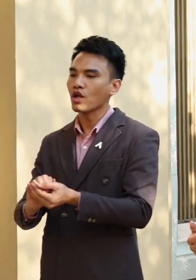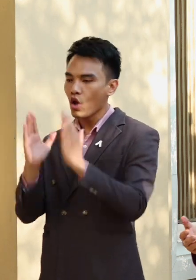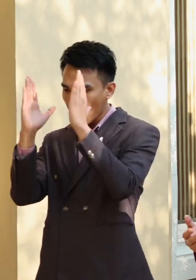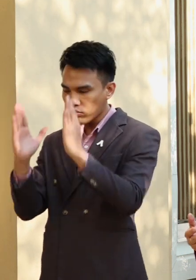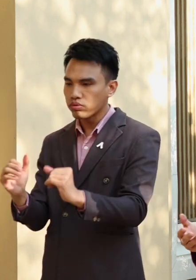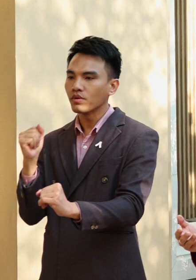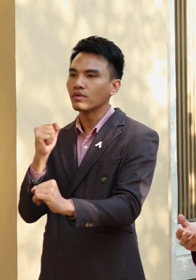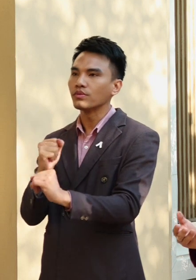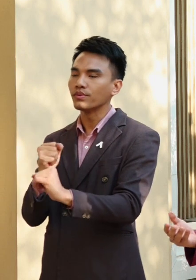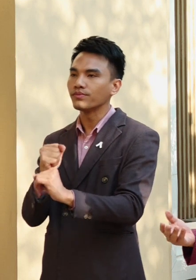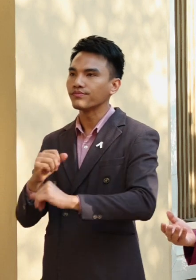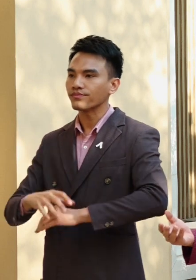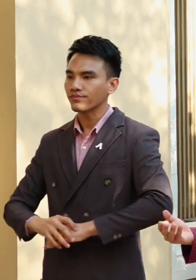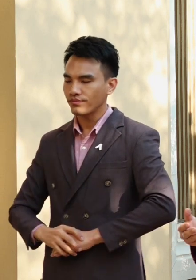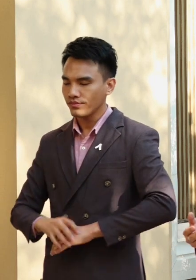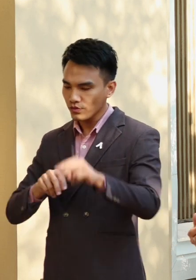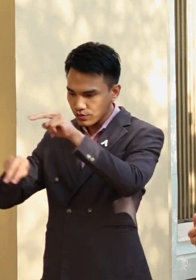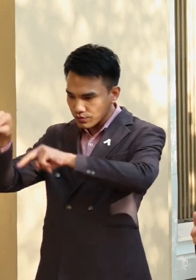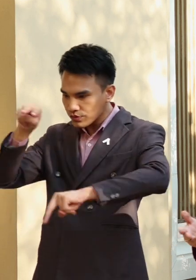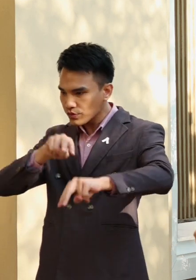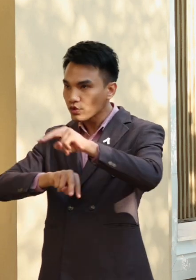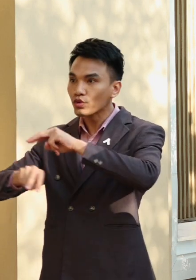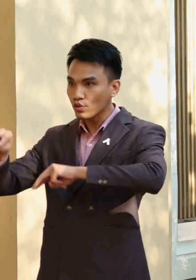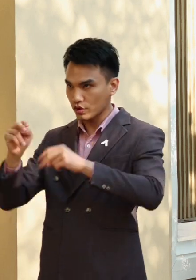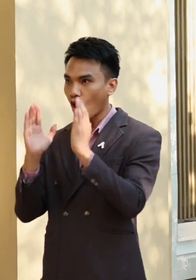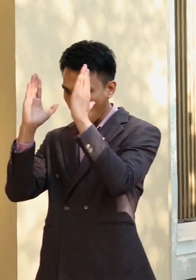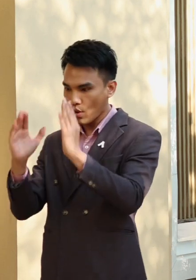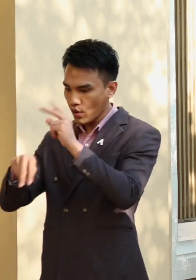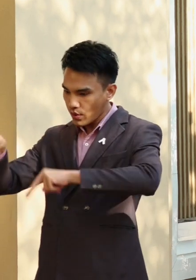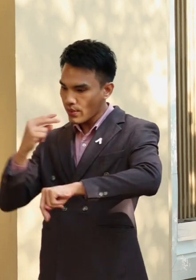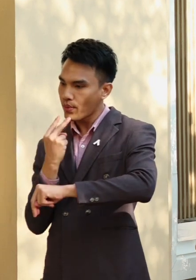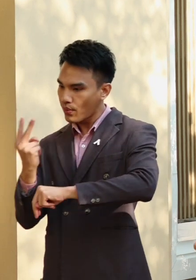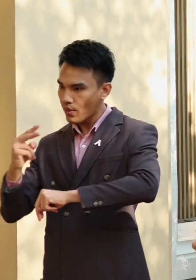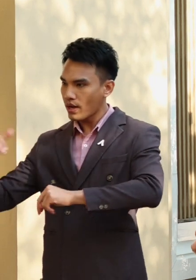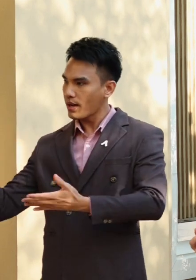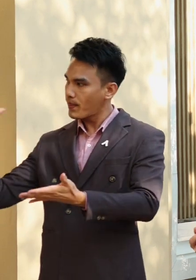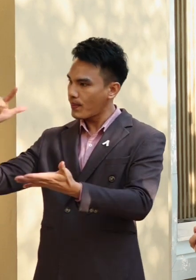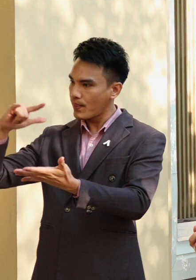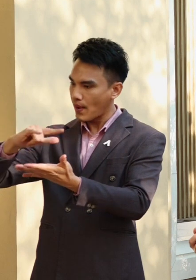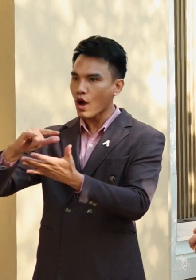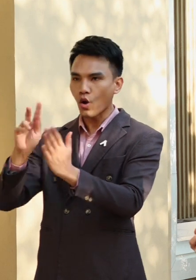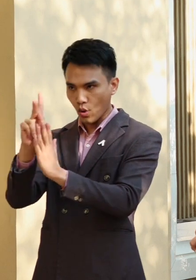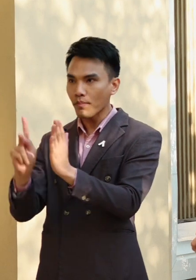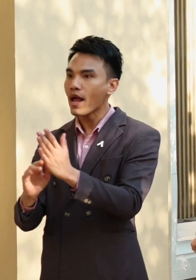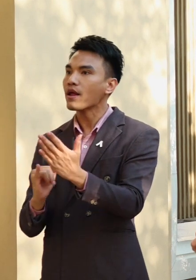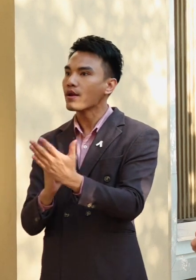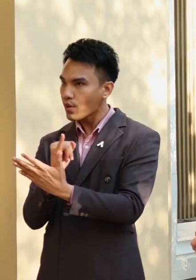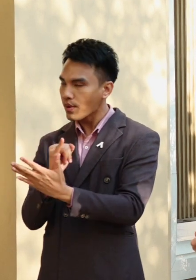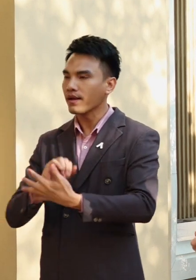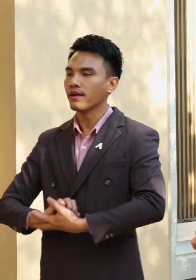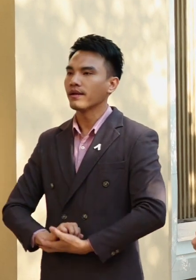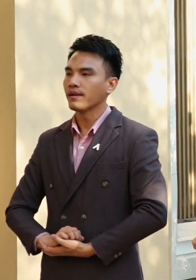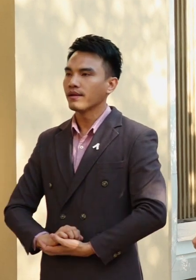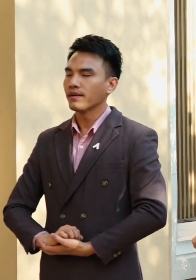ที่มีการได้ตรวจสอบนะครับก็ให้เจ้าหน้าที่ตรวจสอบก่อนว่าเข้าเมืองมาได้อย่างไรนะครับส่วนกรณีของ